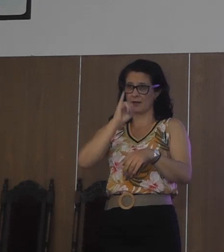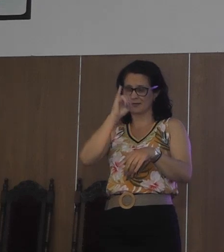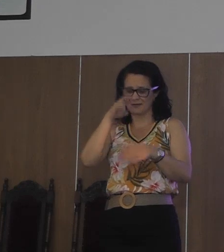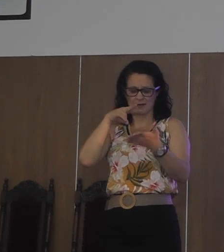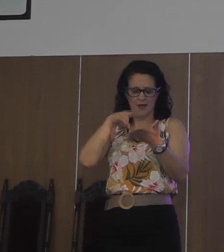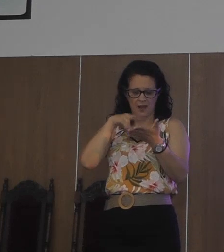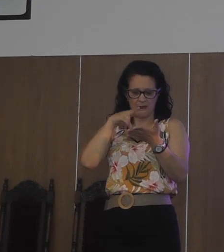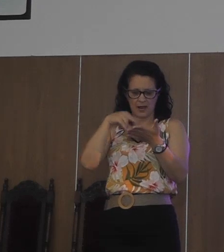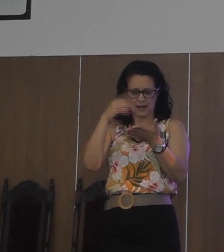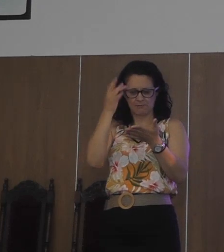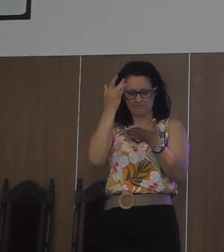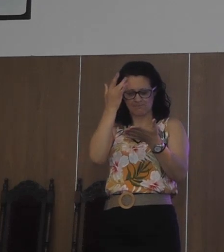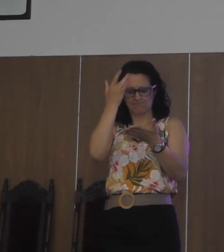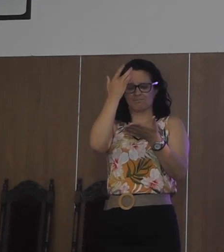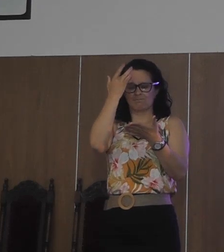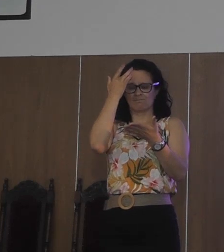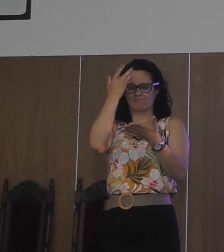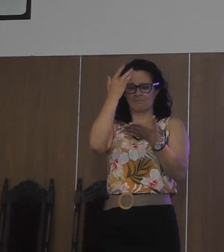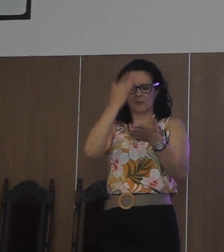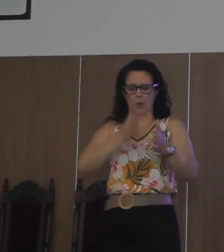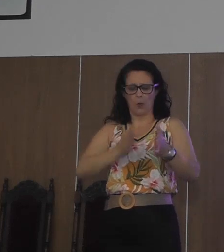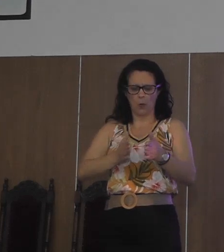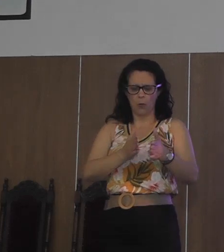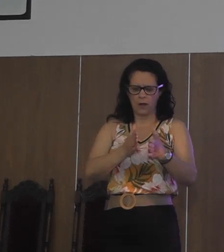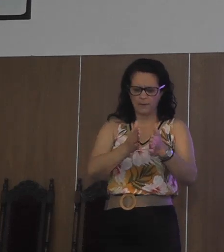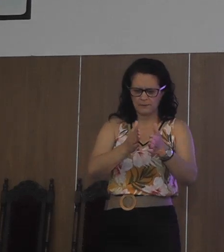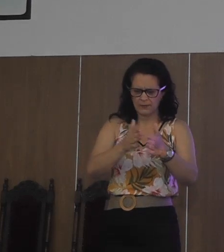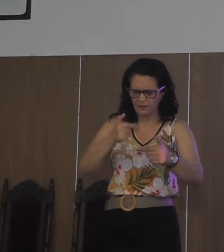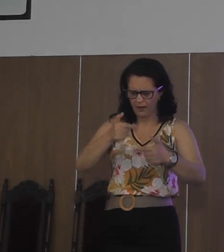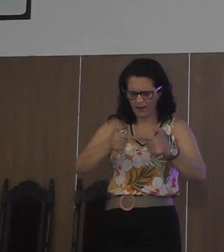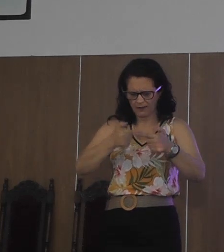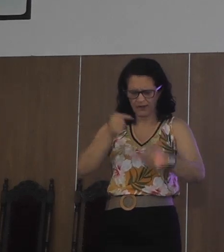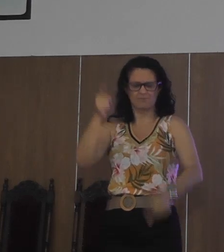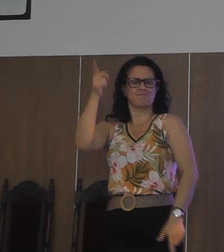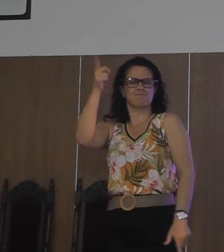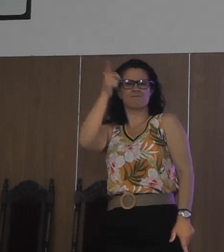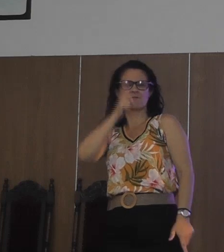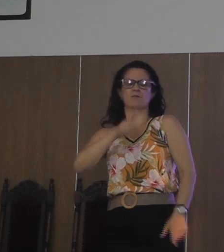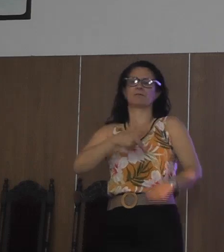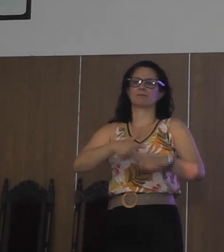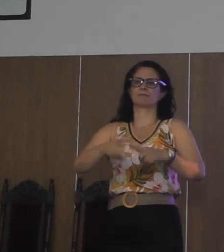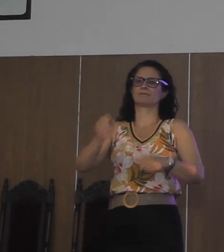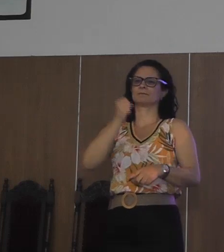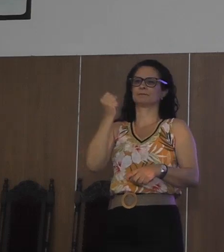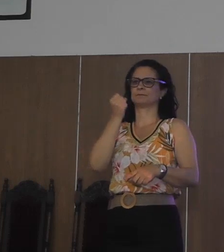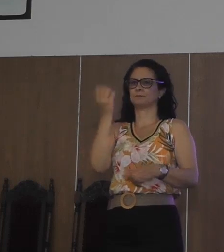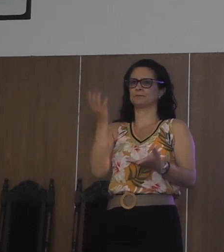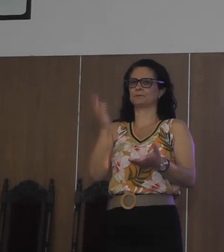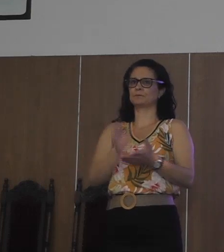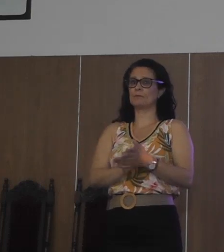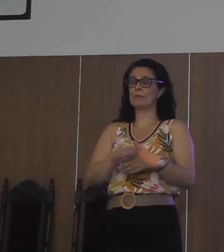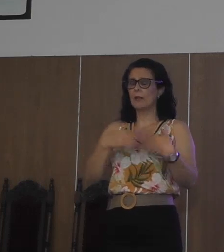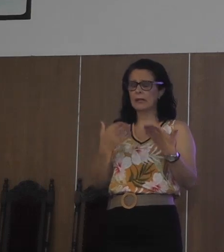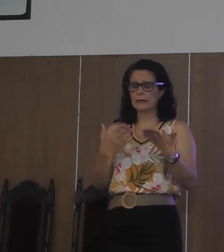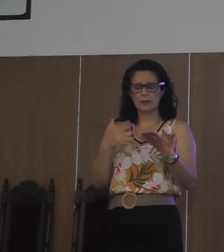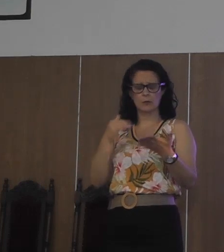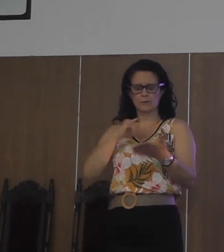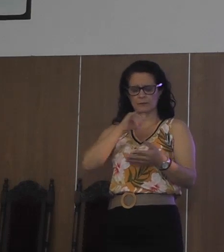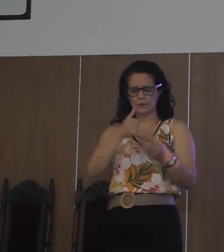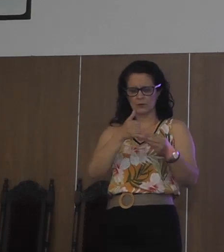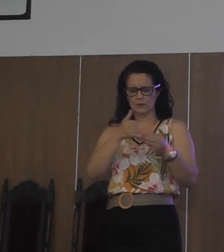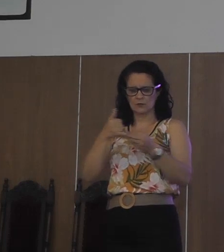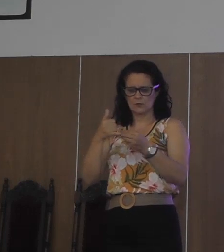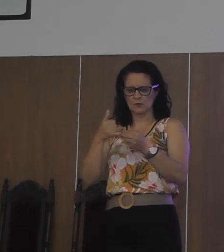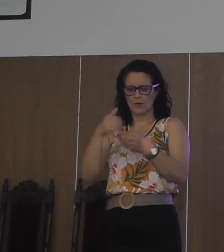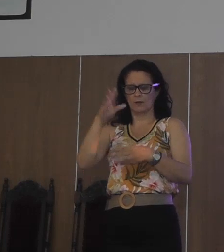batalhas. Quando Josué ouve isso, ele já não precisa de mais nada. Ele recebe aquilo